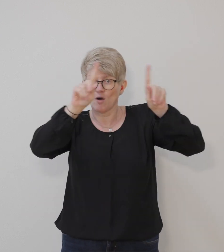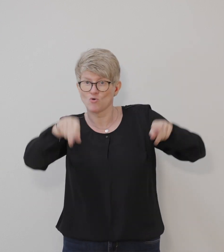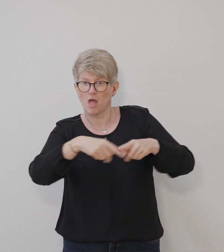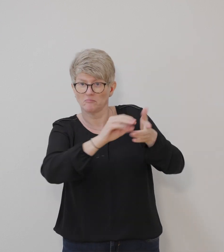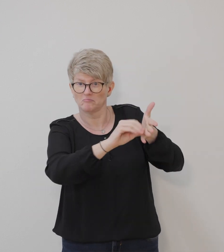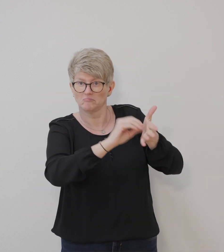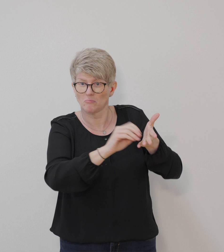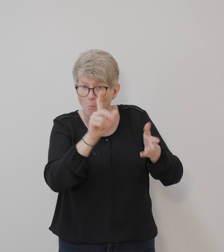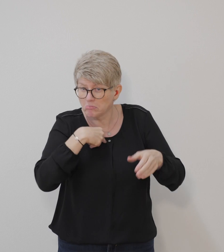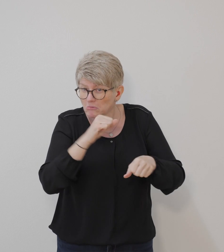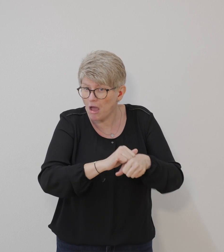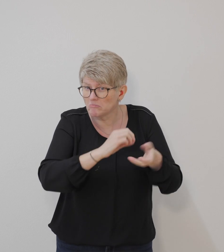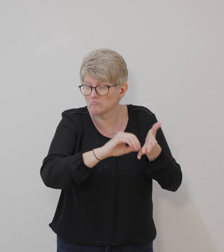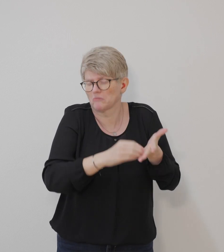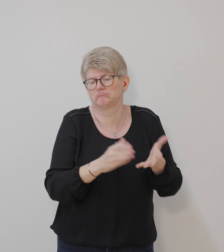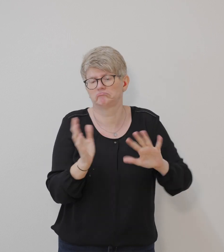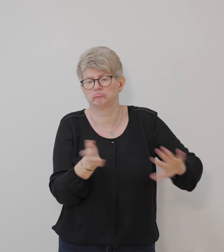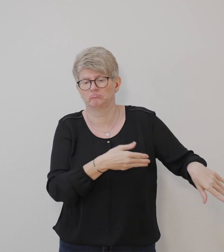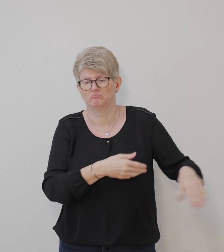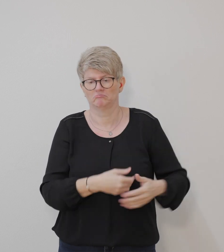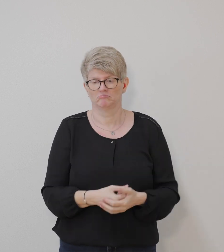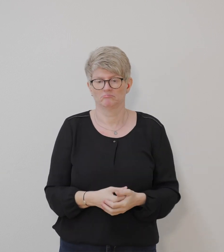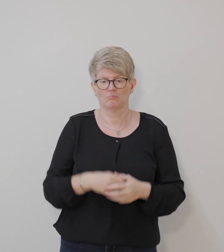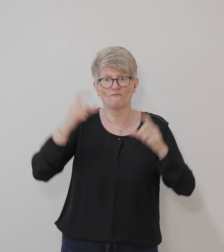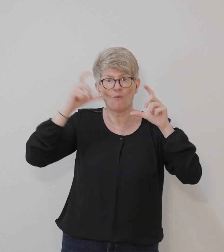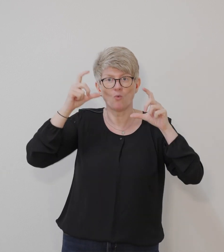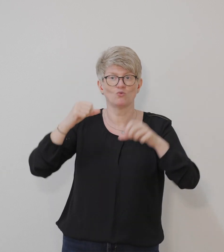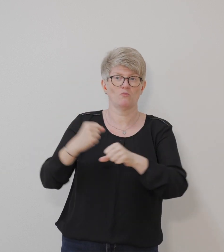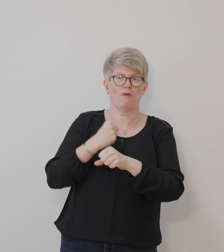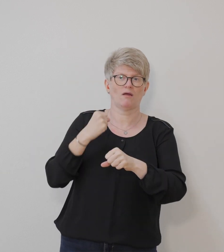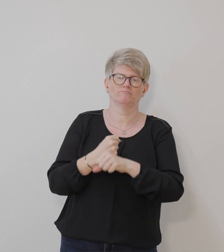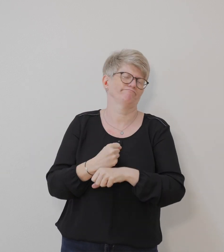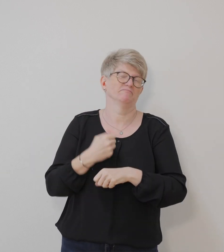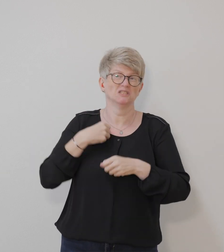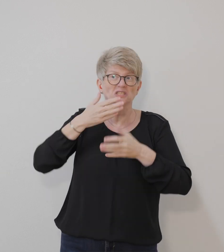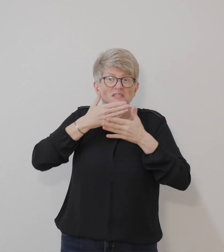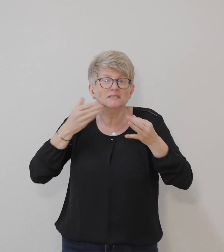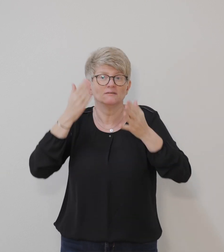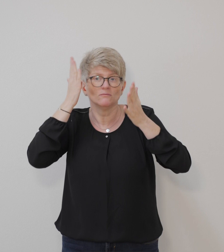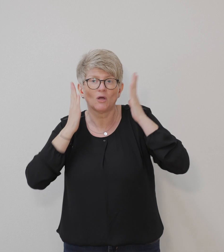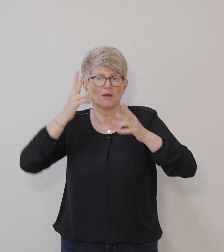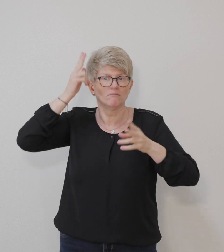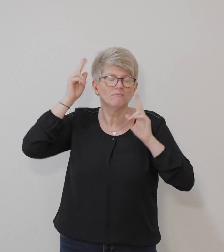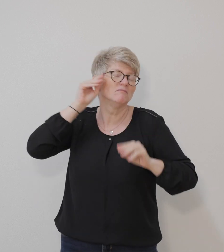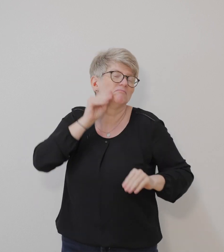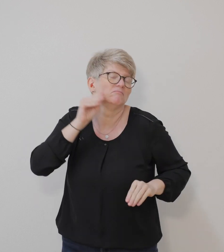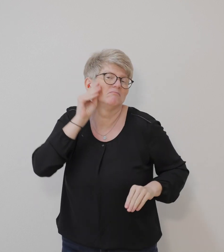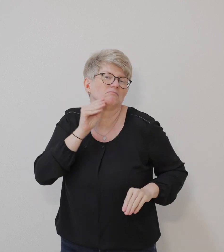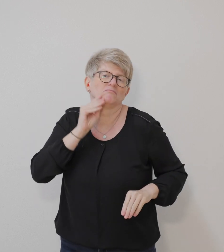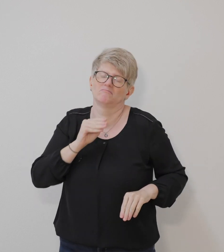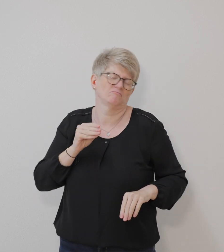ich heute meinen müden und erschöpften Körper zur Ruhe legen? Wo finde ich einen Platz? Meine